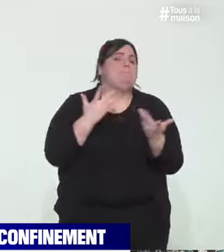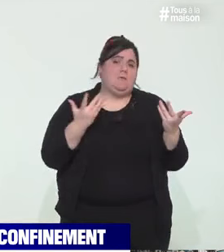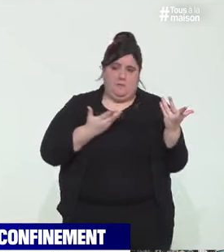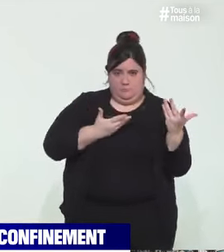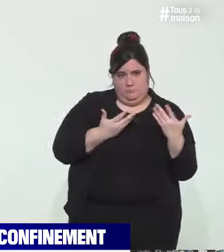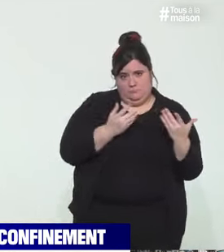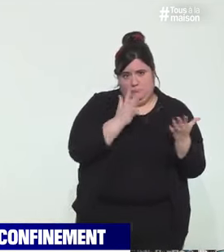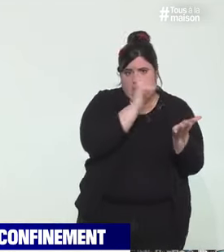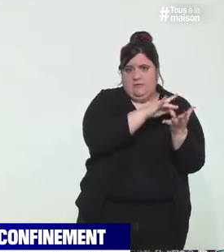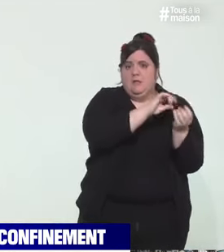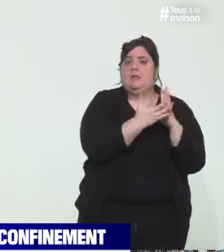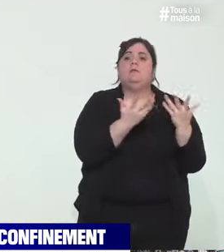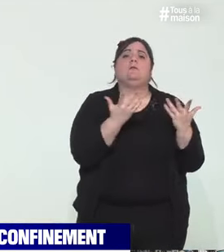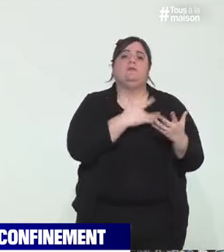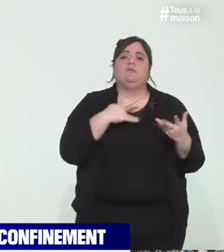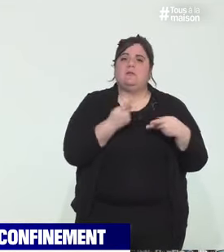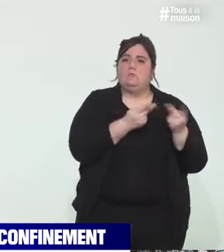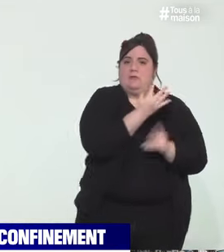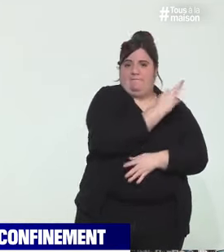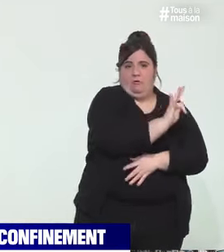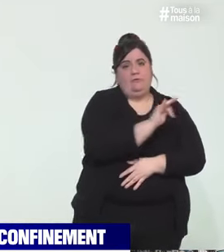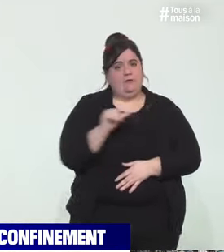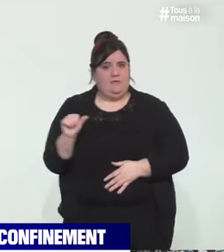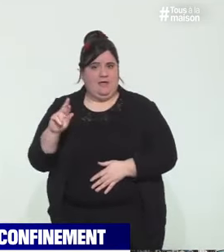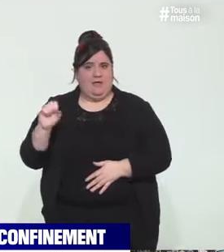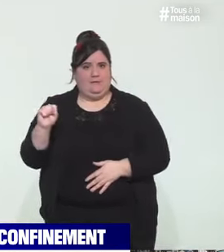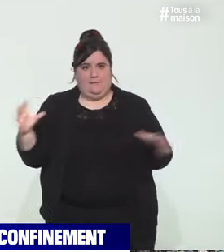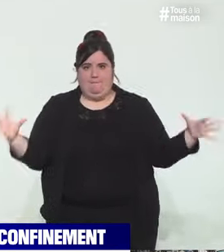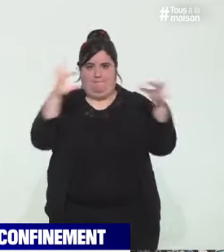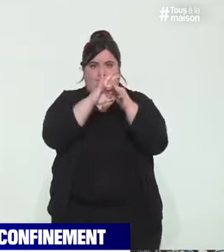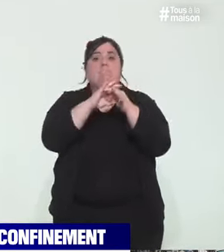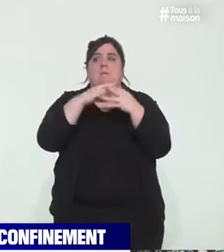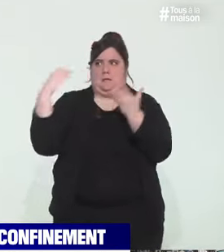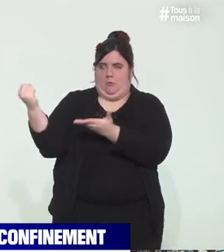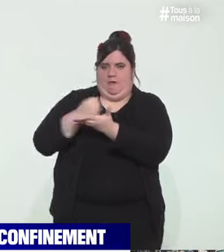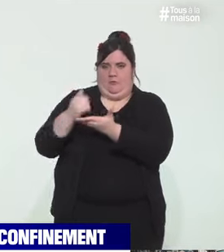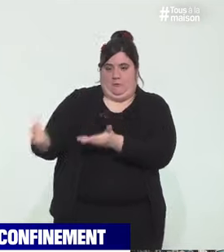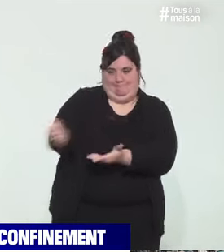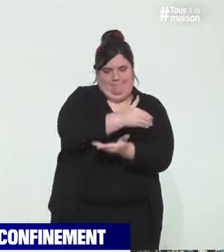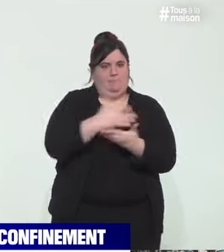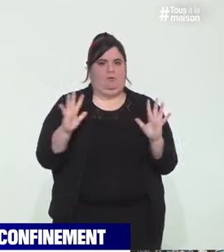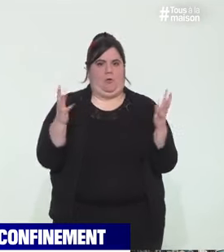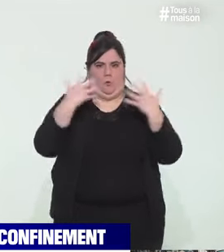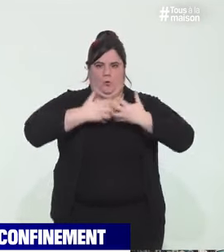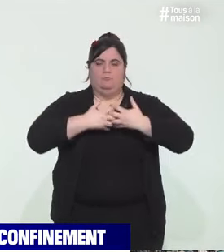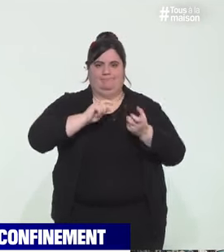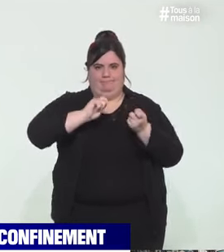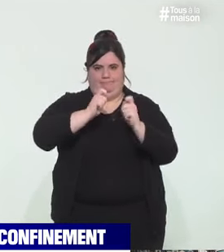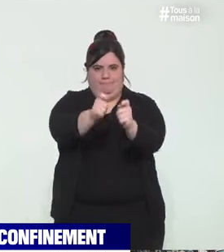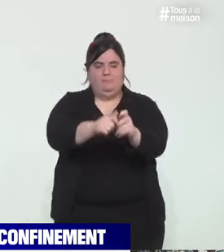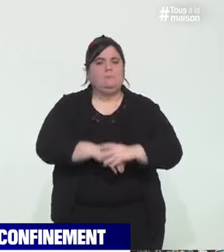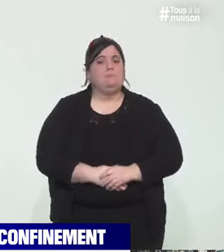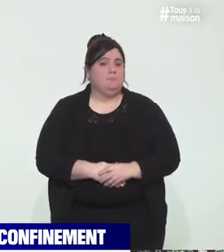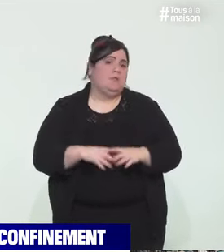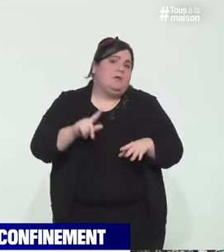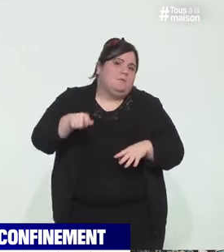et les agences régionales de santé que ces données seront régulièrement actualisées. Les données sont affichées donc sous forme